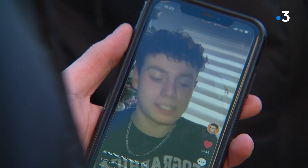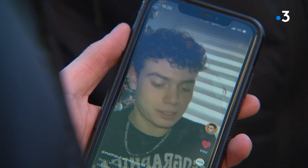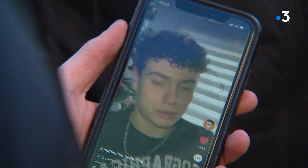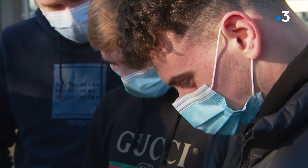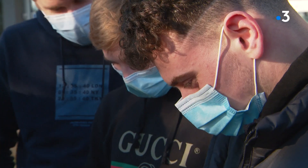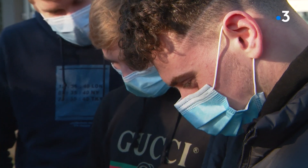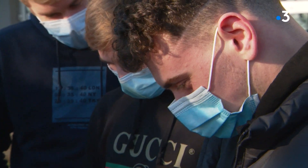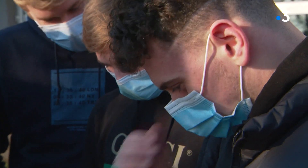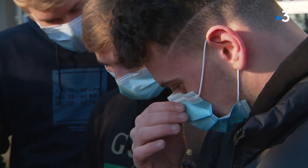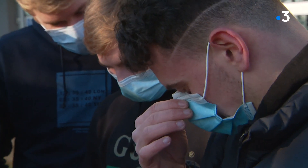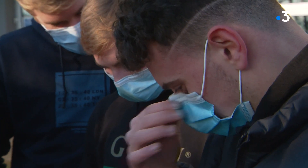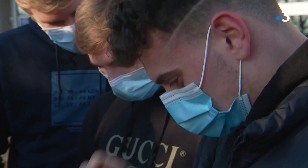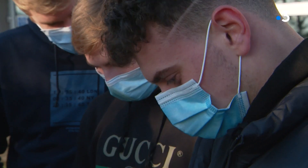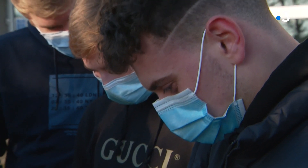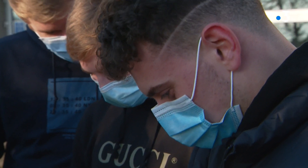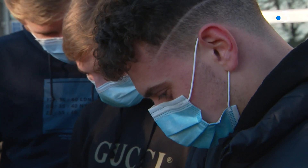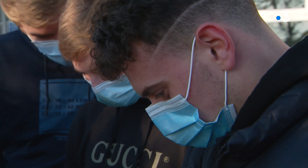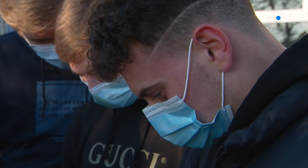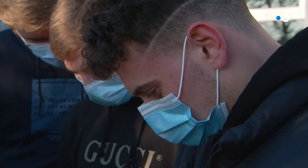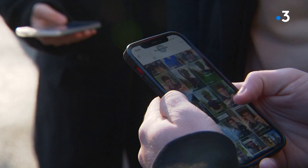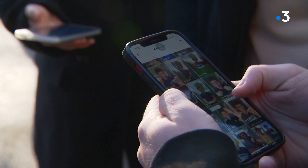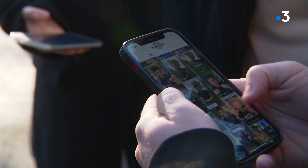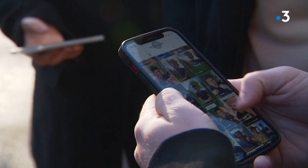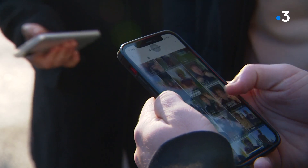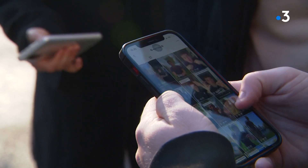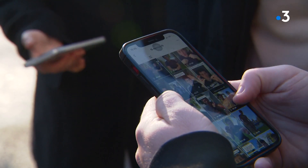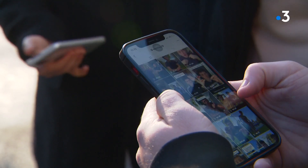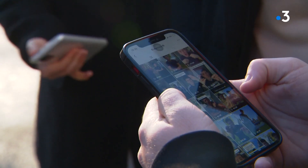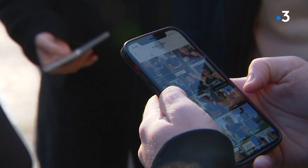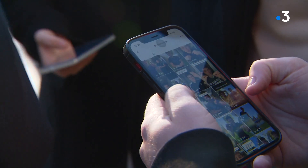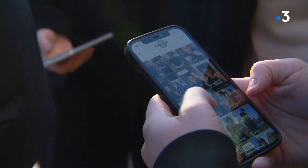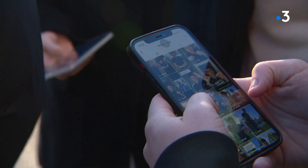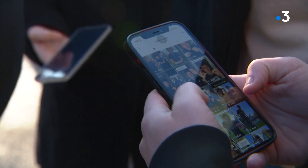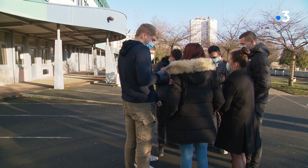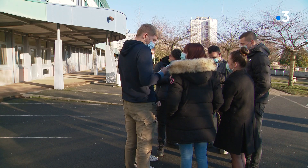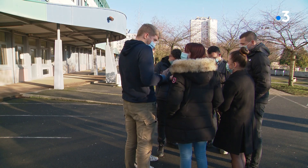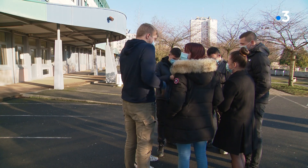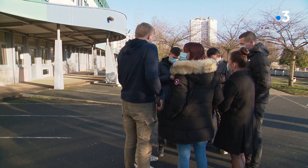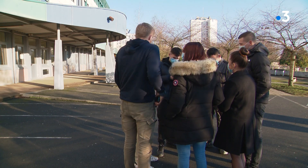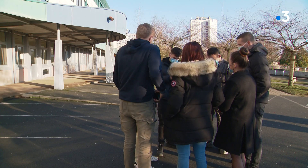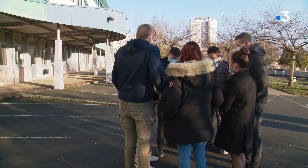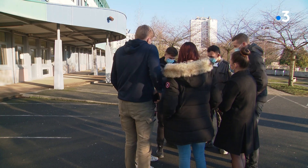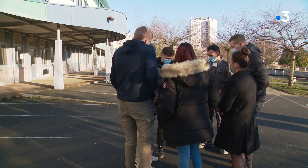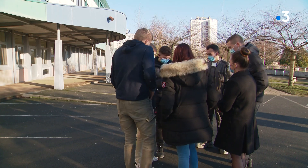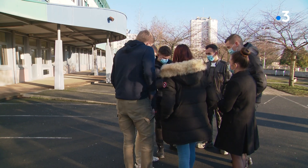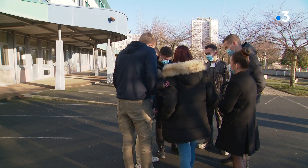Et rien à voir avec son problème de surdité, Mathieu est une star des réseaux sociaux, en particulier sur TikTok, celui qui cartonne auprès des